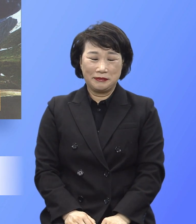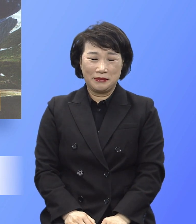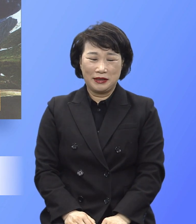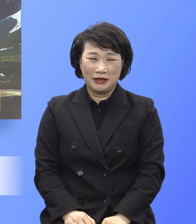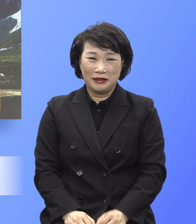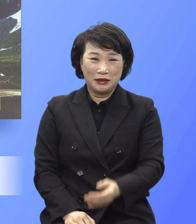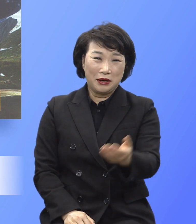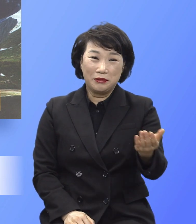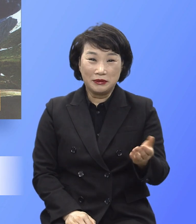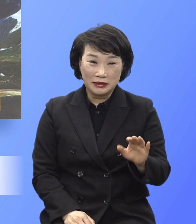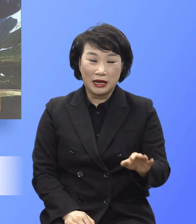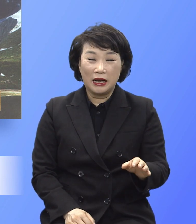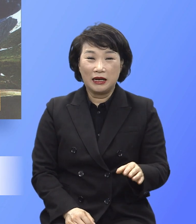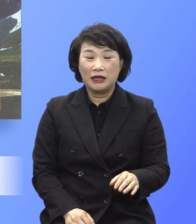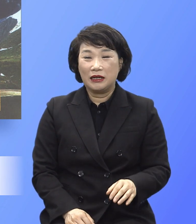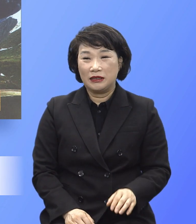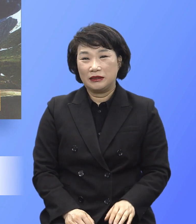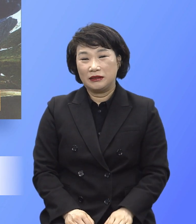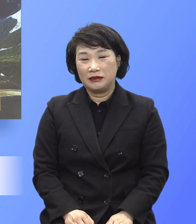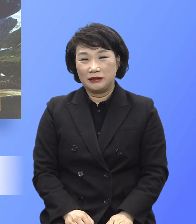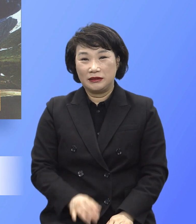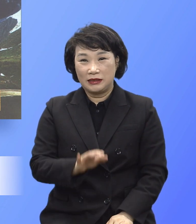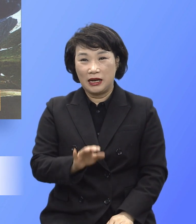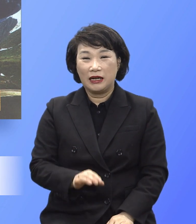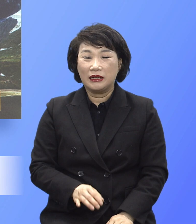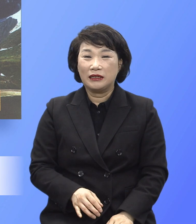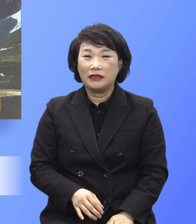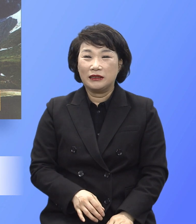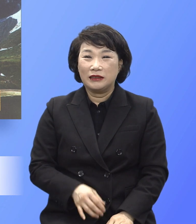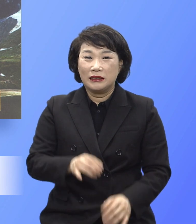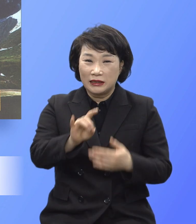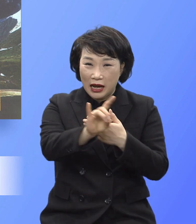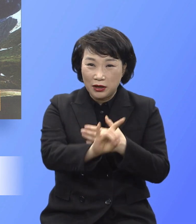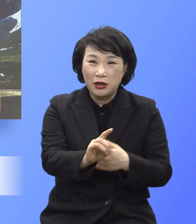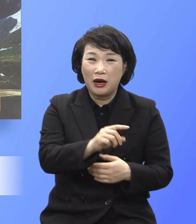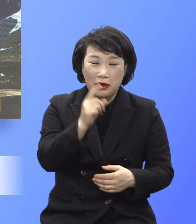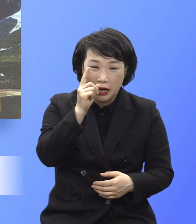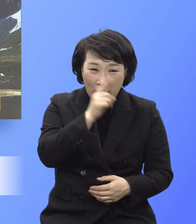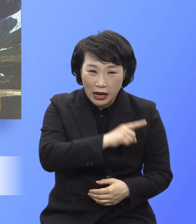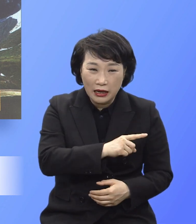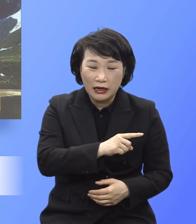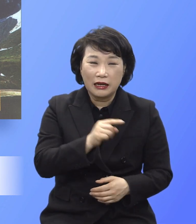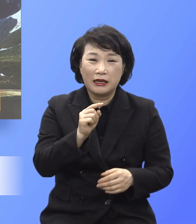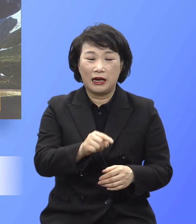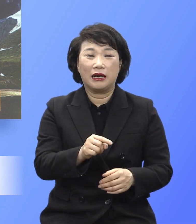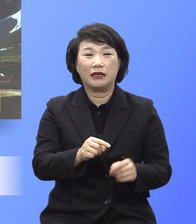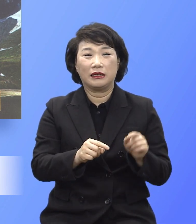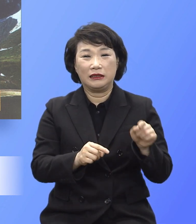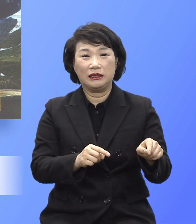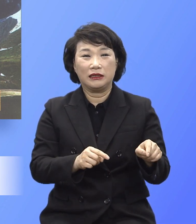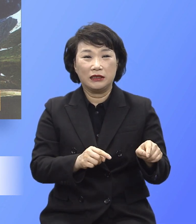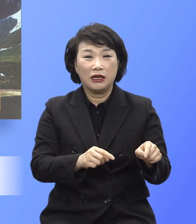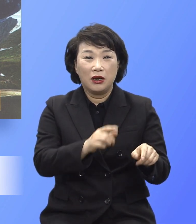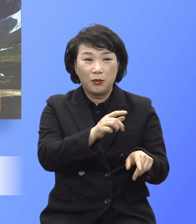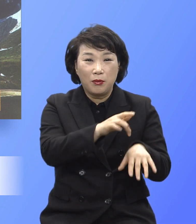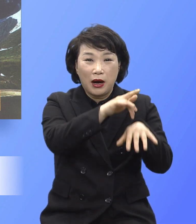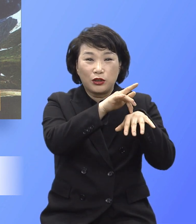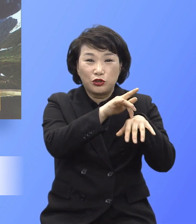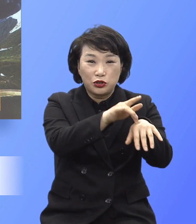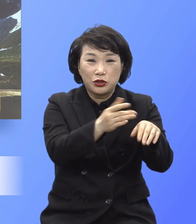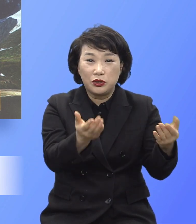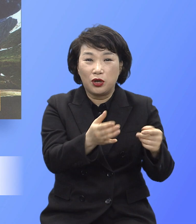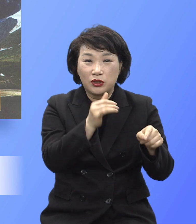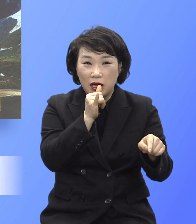아주 간교하고 잔인하고 악한 놈, 마귀사단